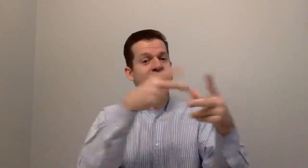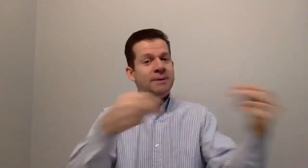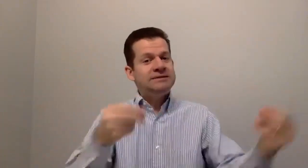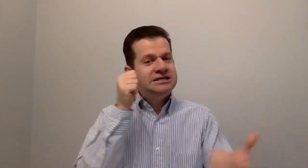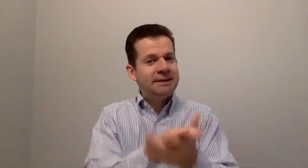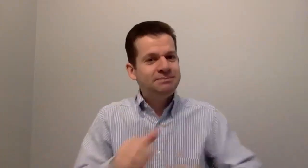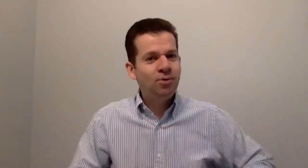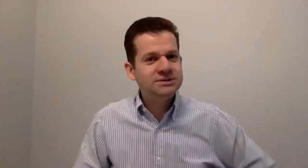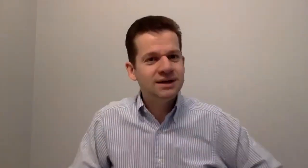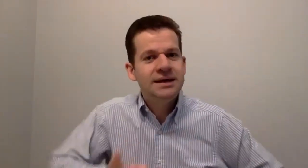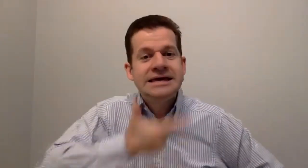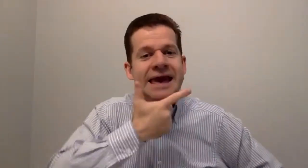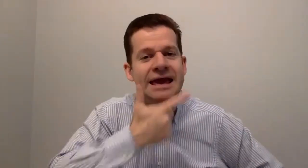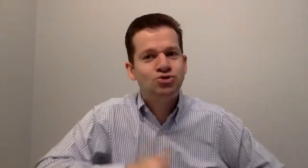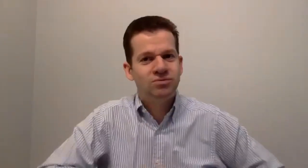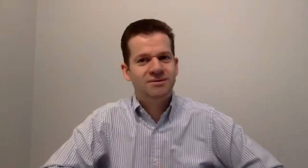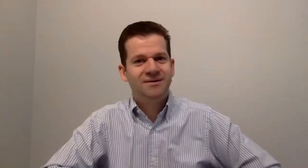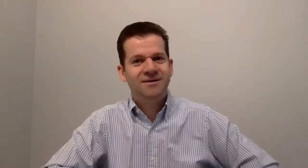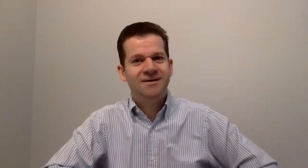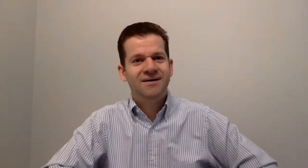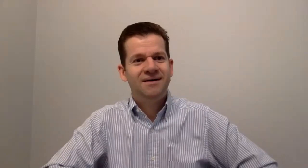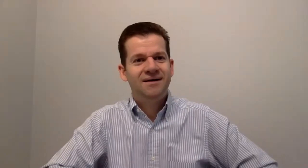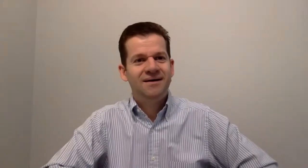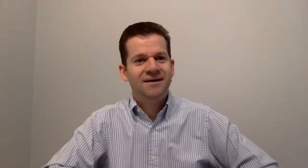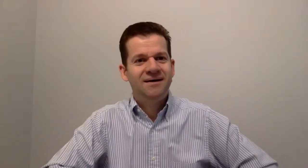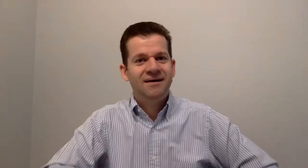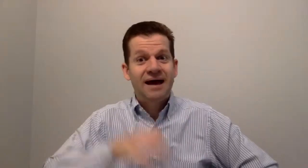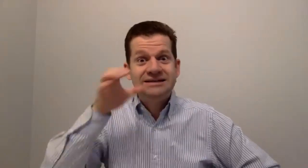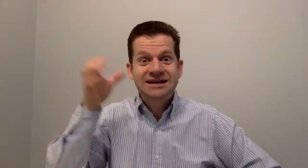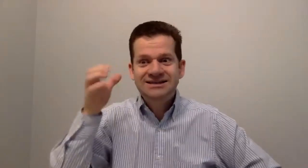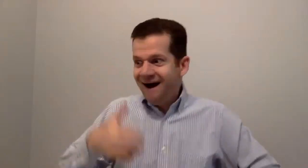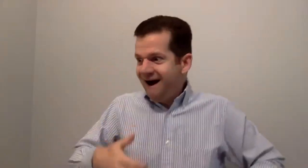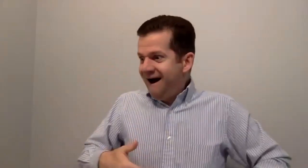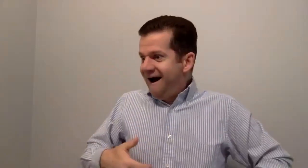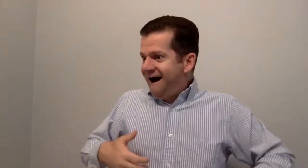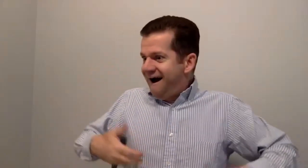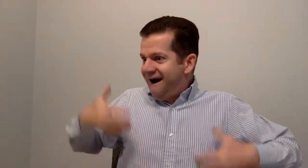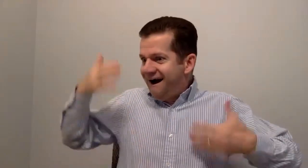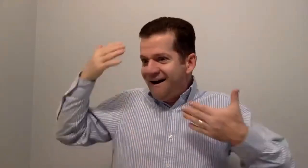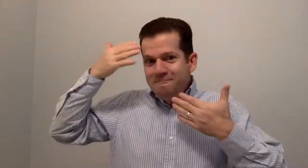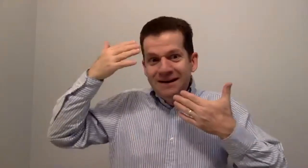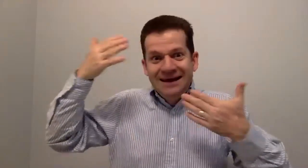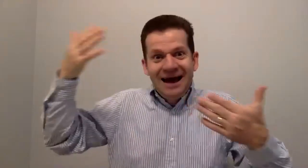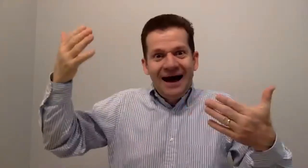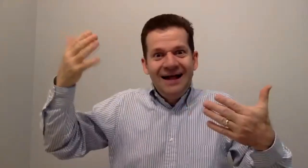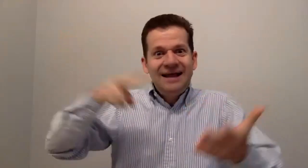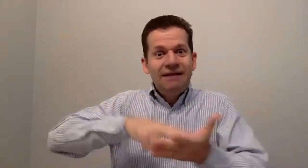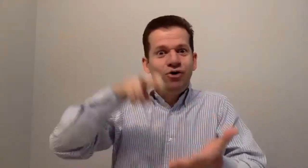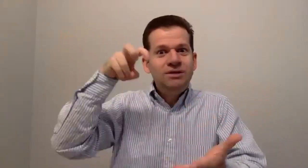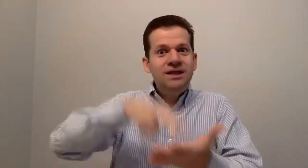de presente para a esposa. Queijo. A Cíntia. Ah, obrigada! Ela ficou